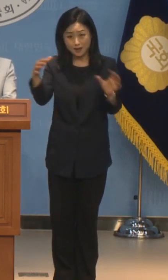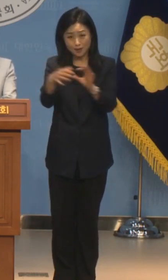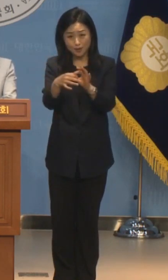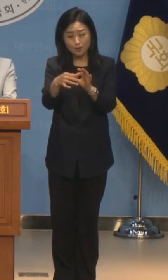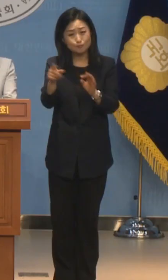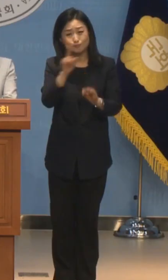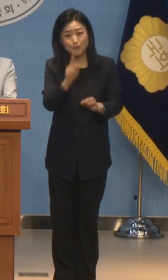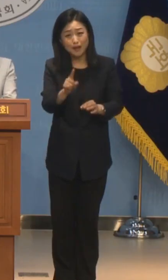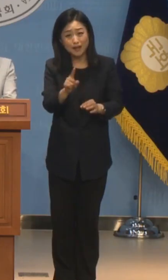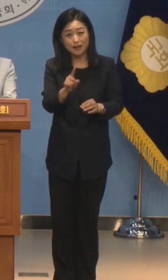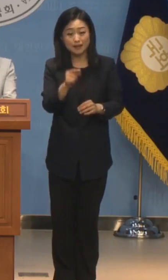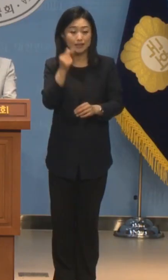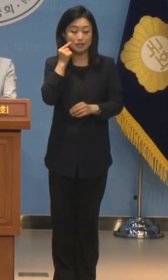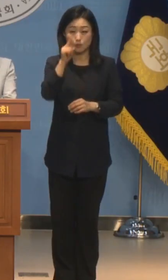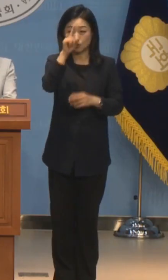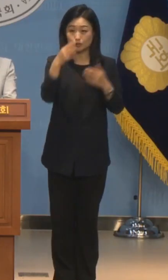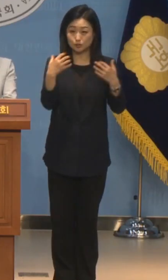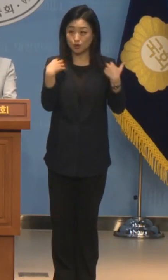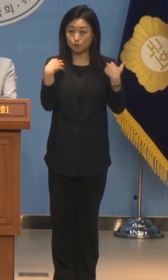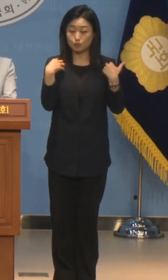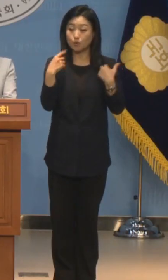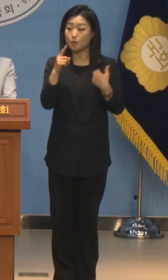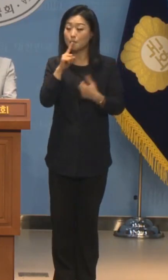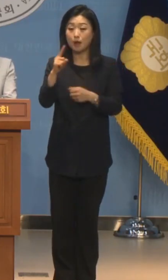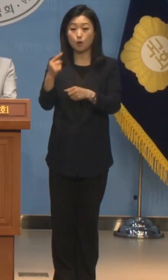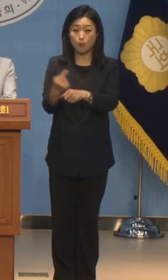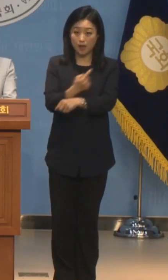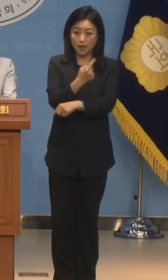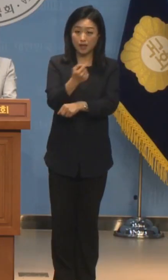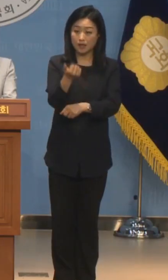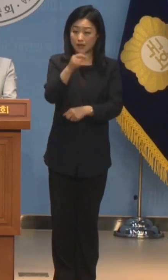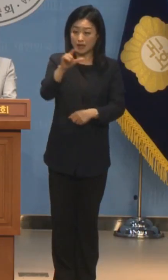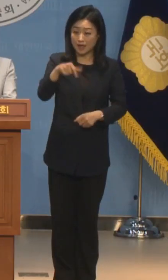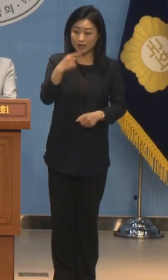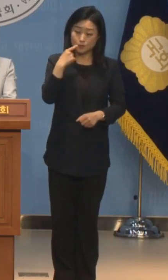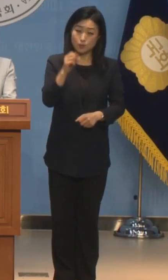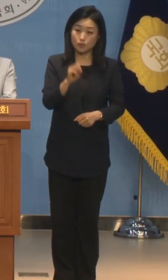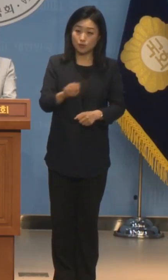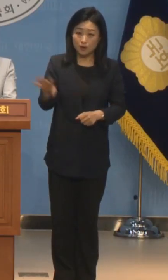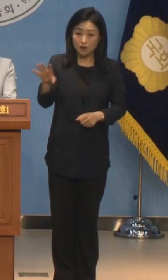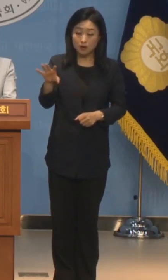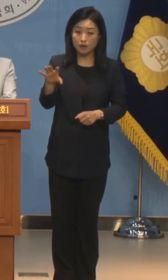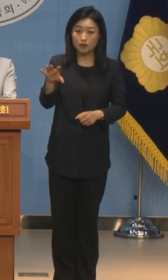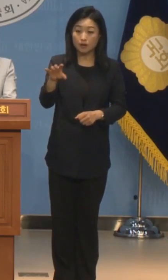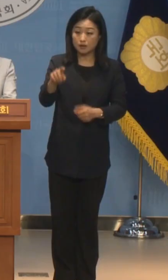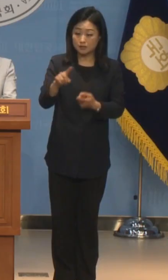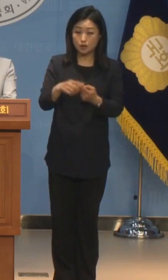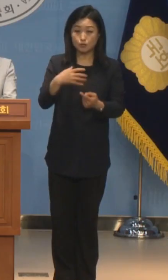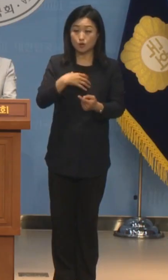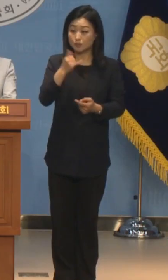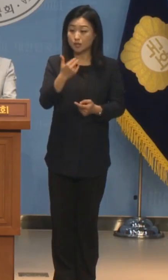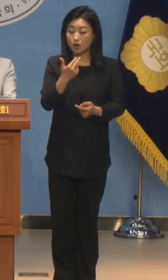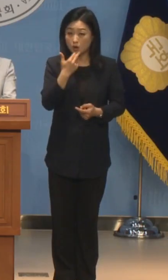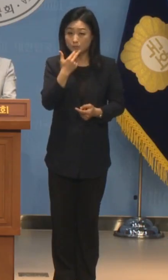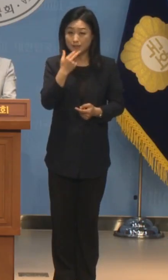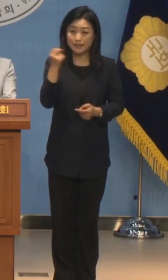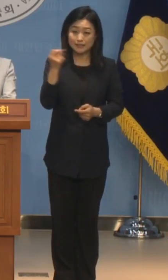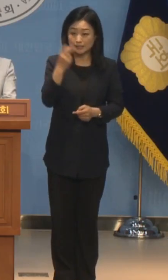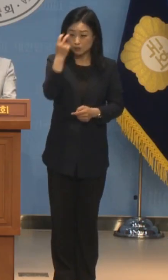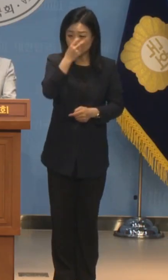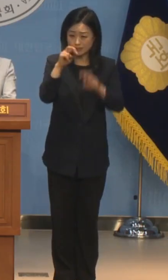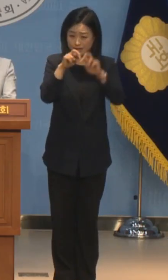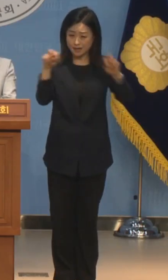무엇입니까 일본 정부의 주장 말고 핵 오염수 방류의 안전성을 입증할 근거를 먼저 제시하는